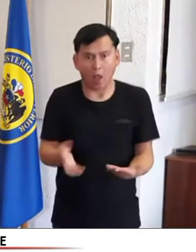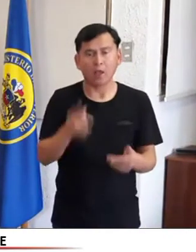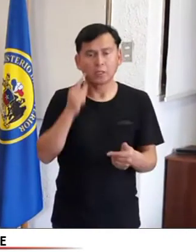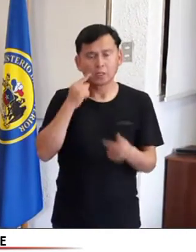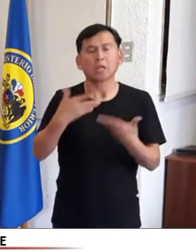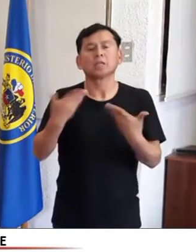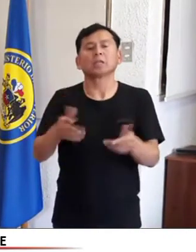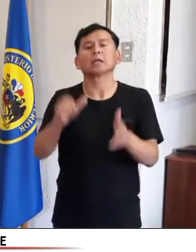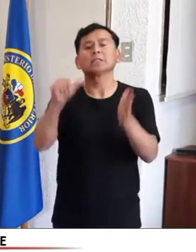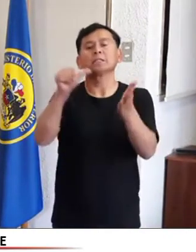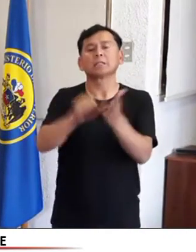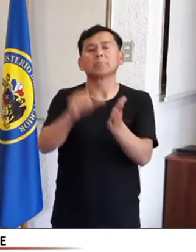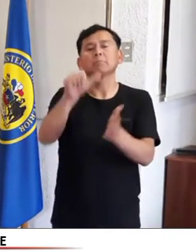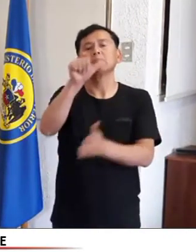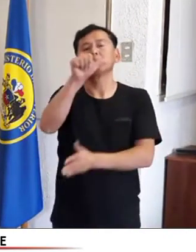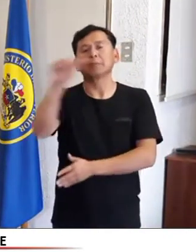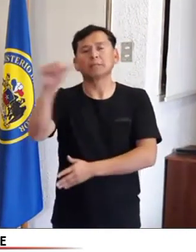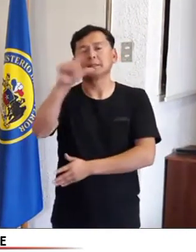se han entregado